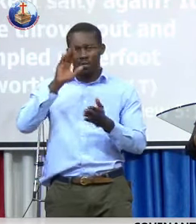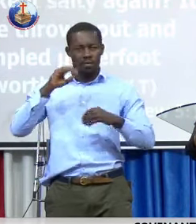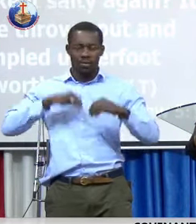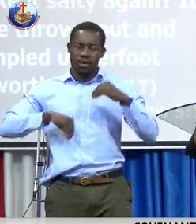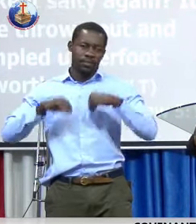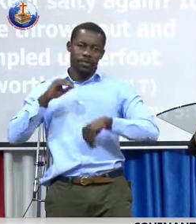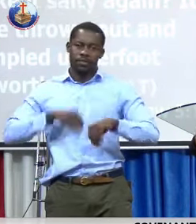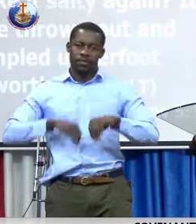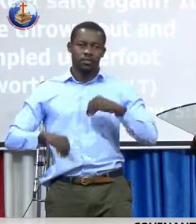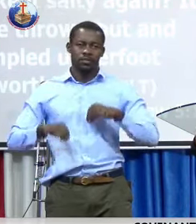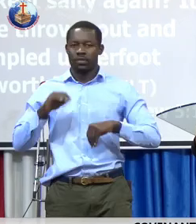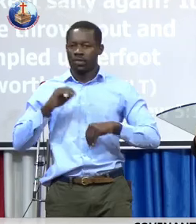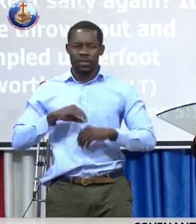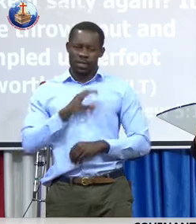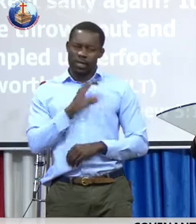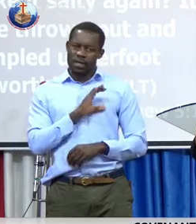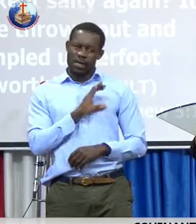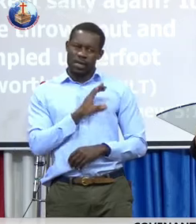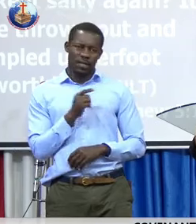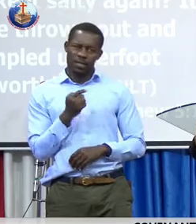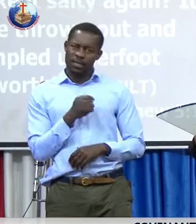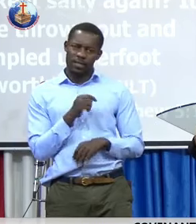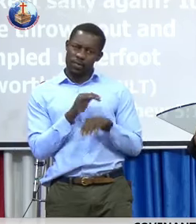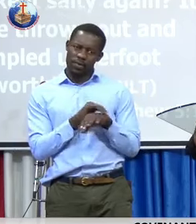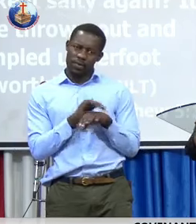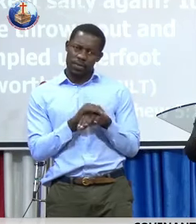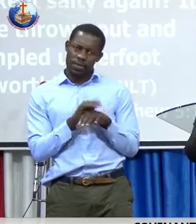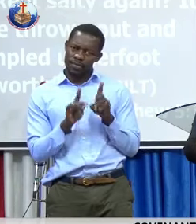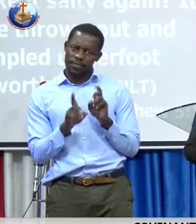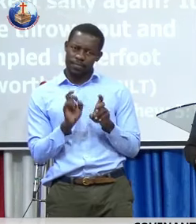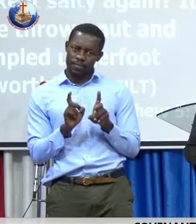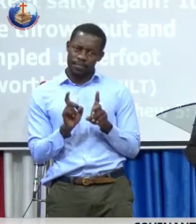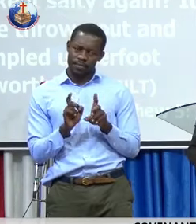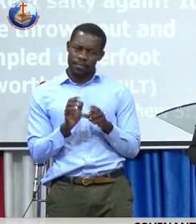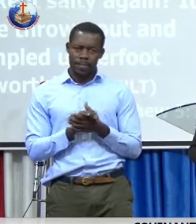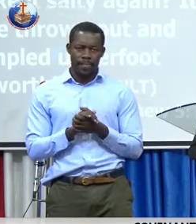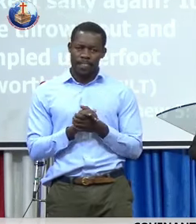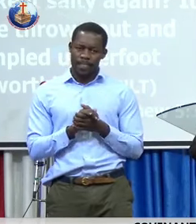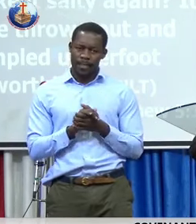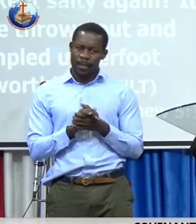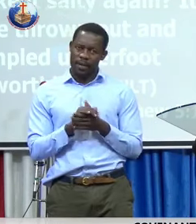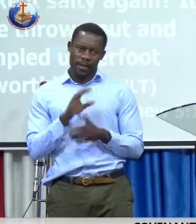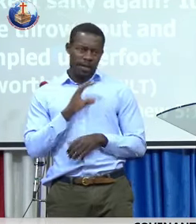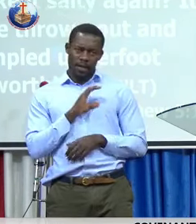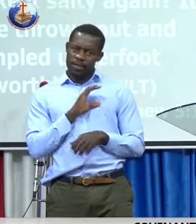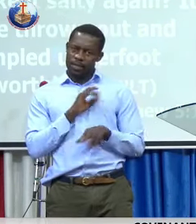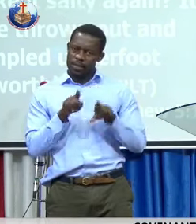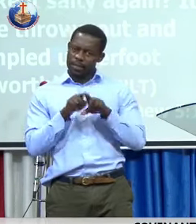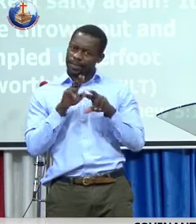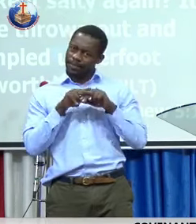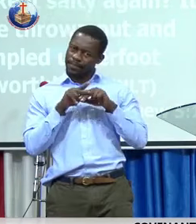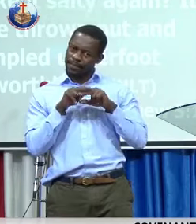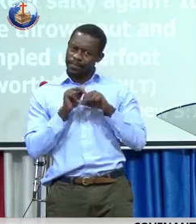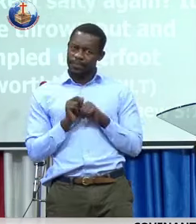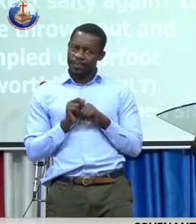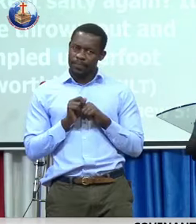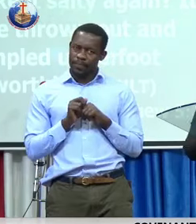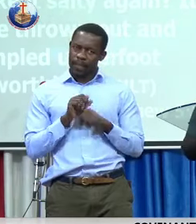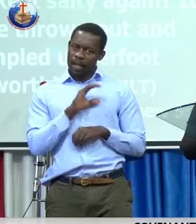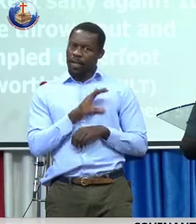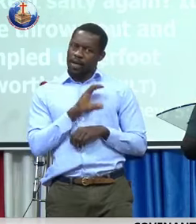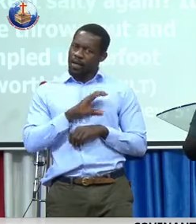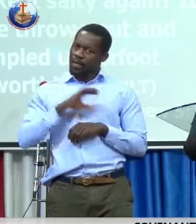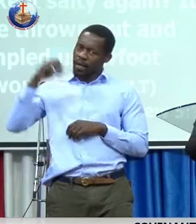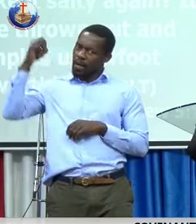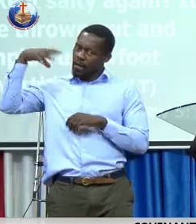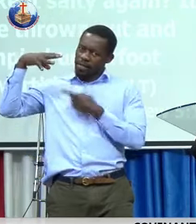yetu. Is that characteristic of us being salt? Je, huo ni mwenendo wa kuwa chumvi? Is that characteristic of us being light? Je, huo ni